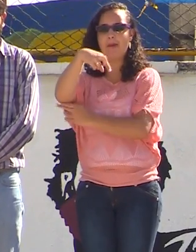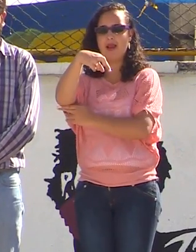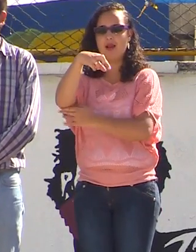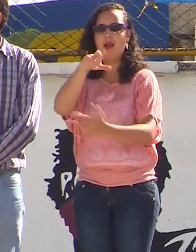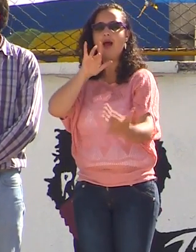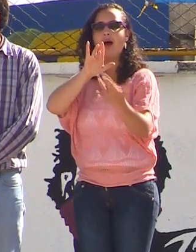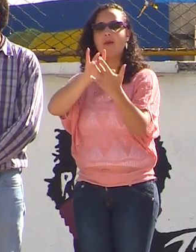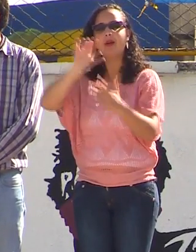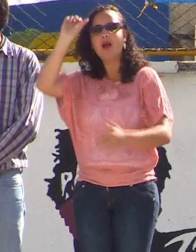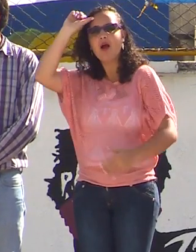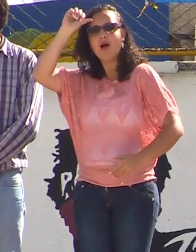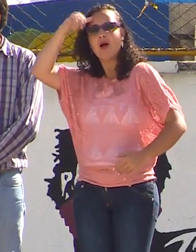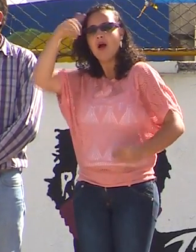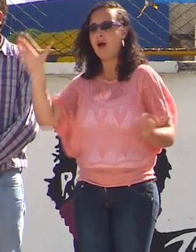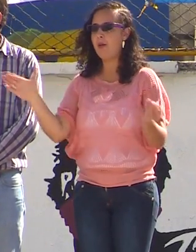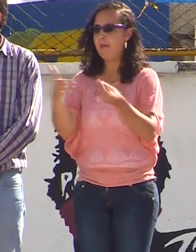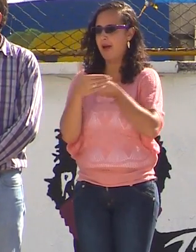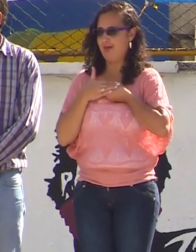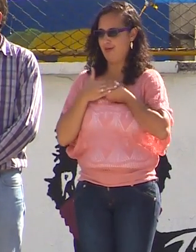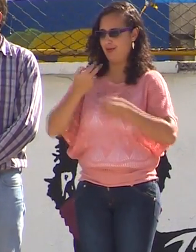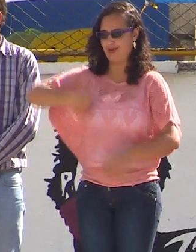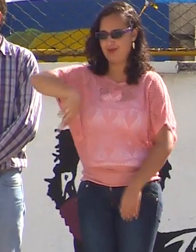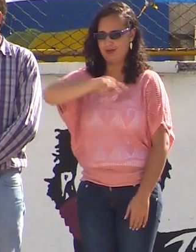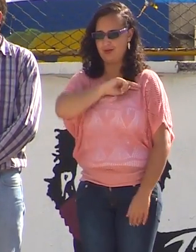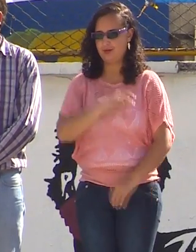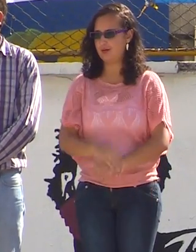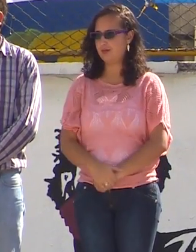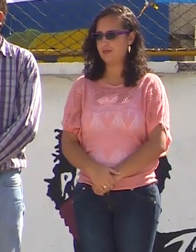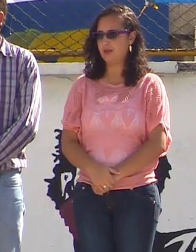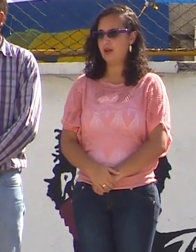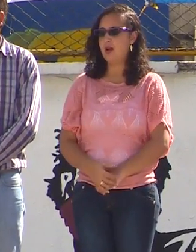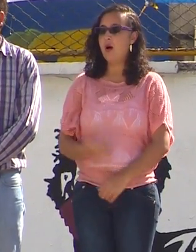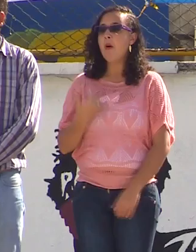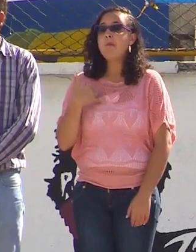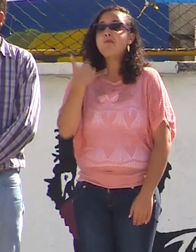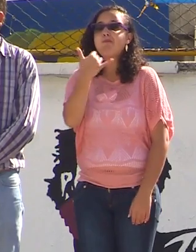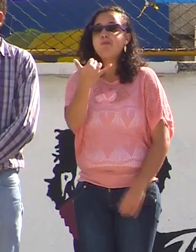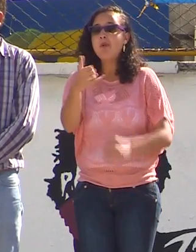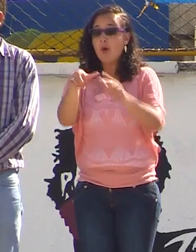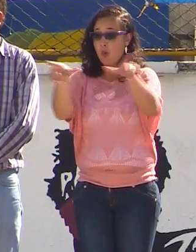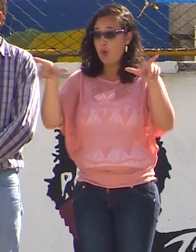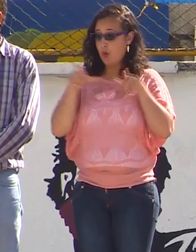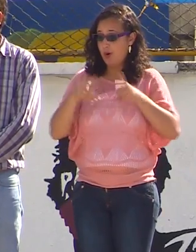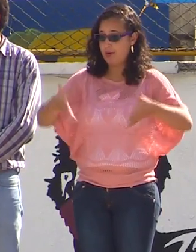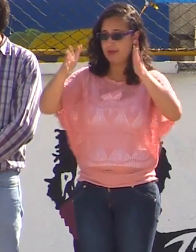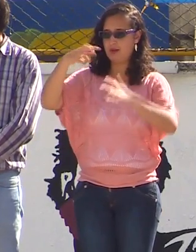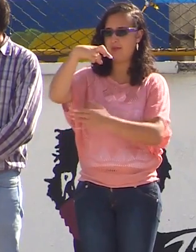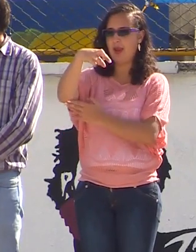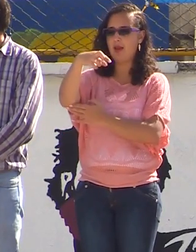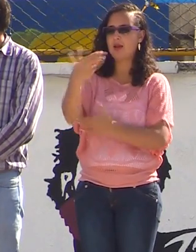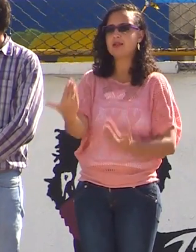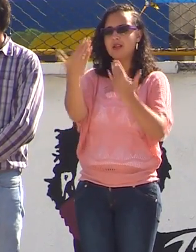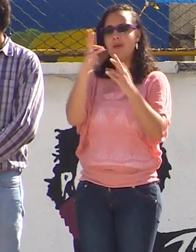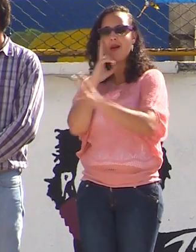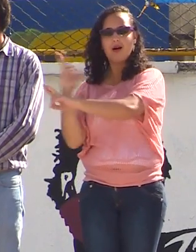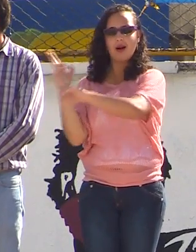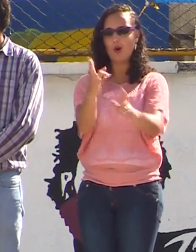nuestra memoria, en un homenaje vivo a nuestra historia.